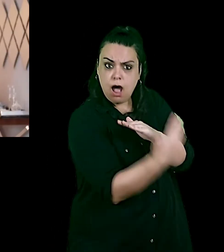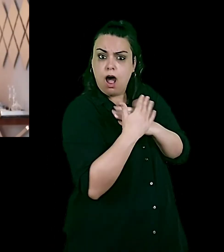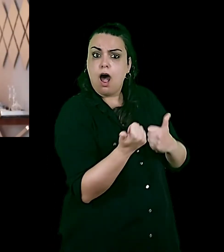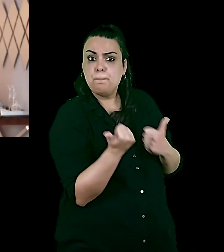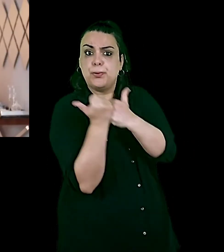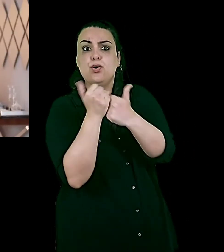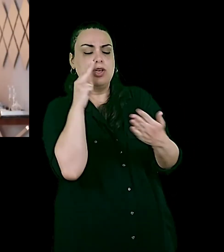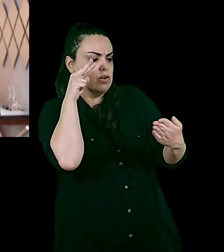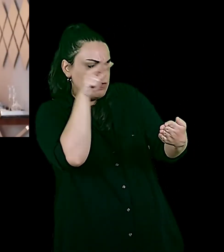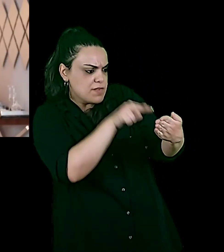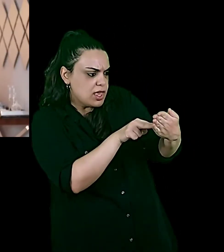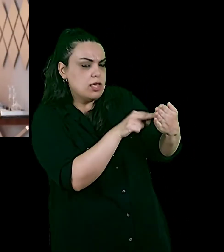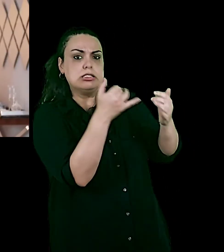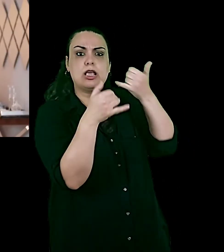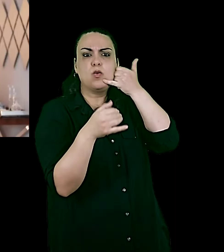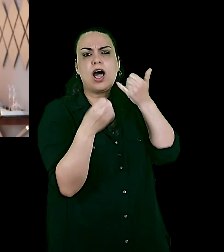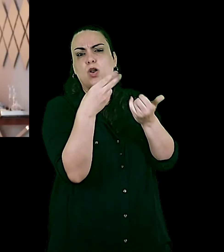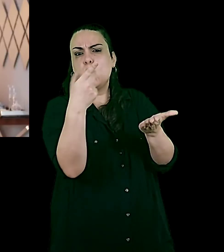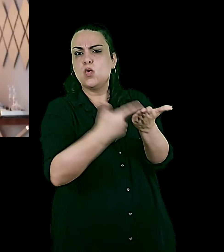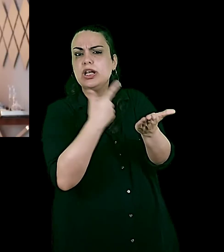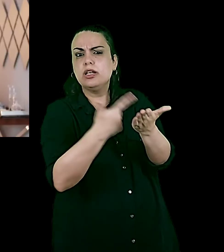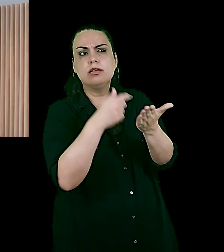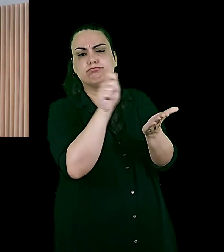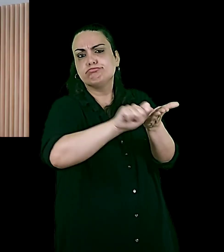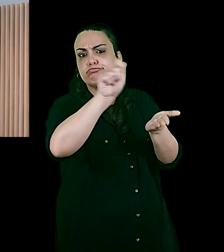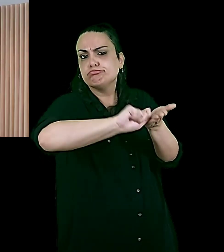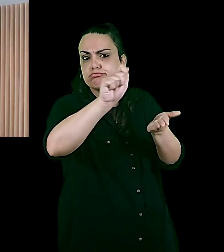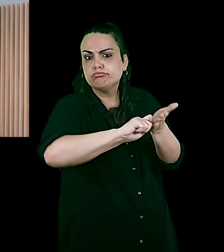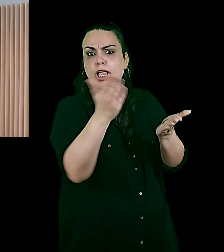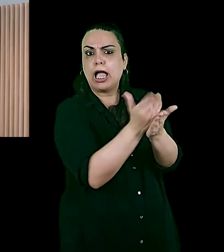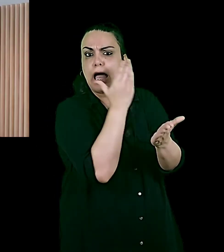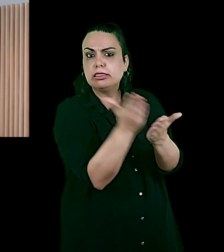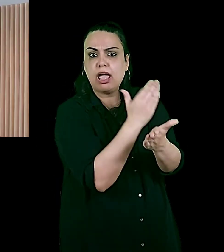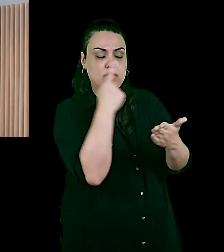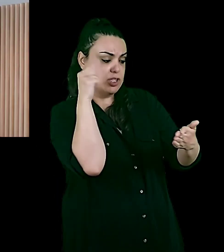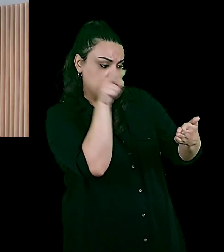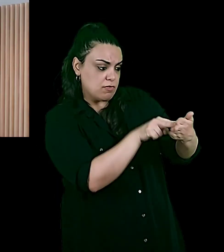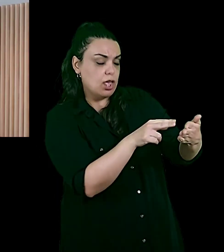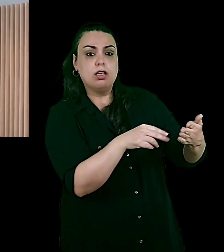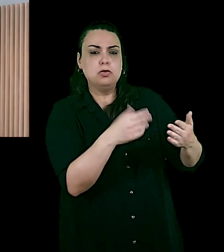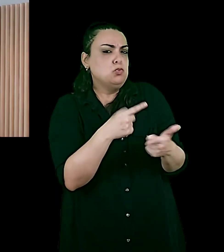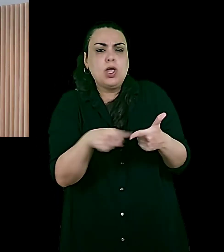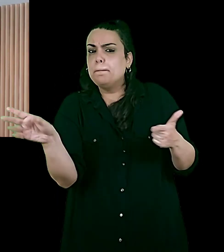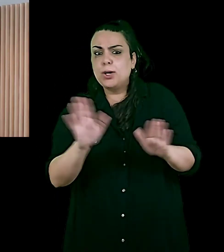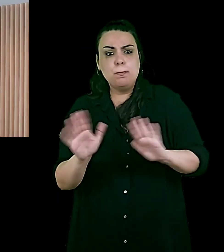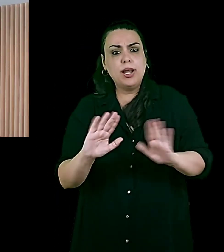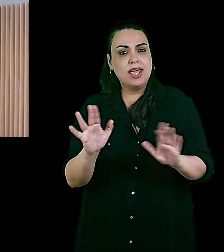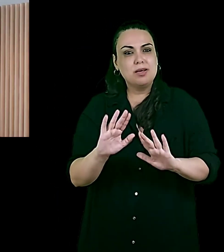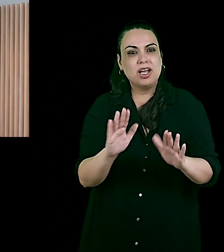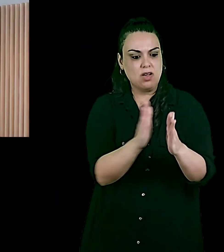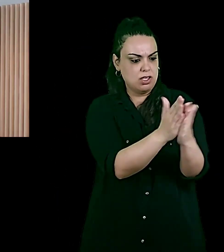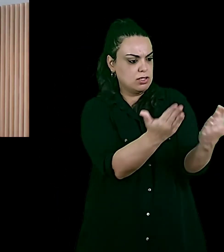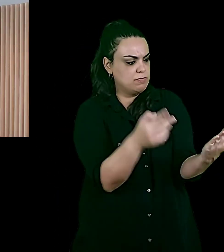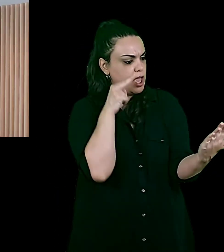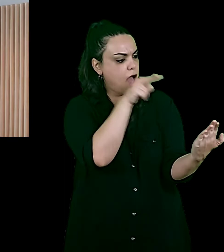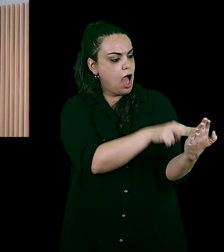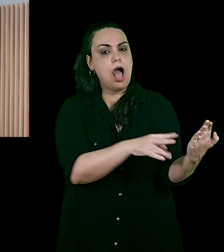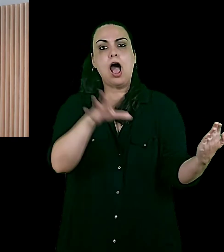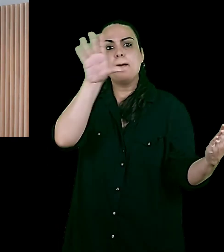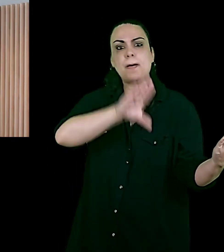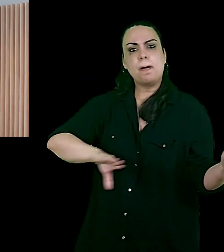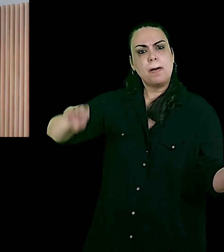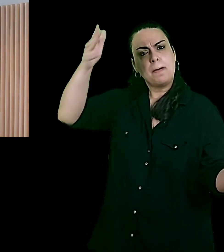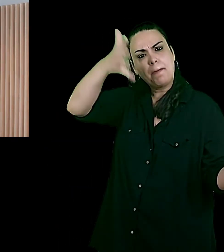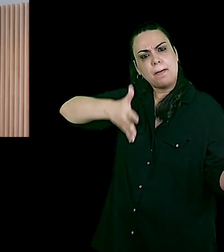de um auxílio para você organizar a sua vida? Então, você precisa aprender a construir um plano de estrutura viável, um